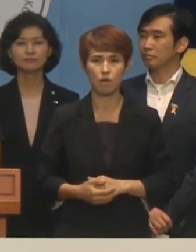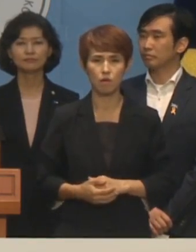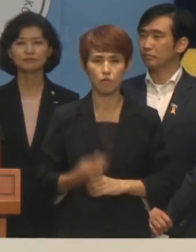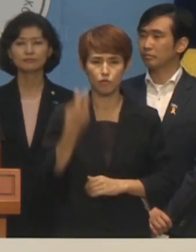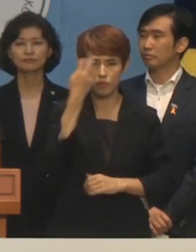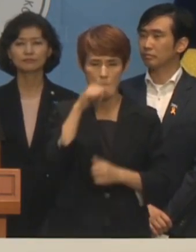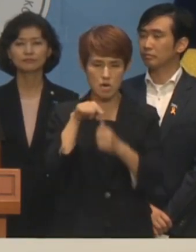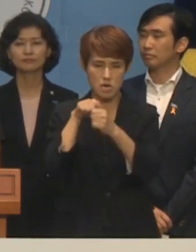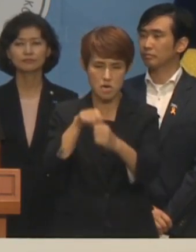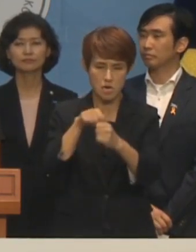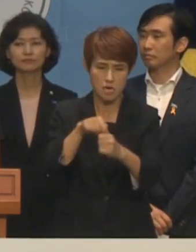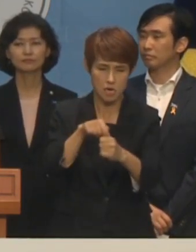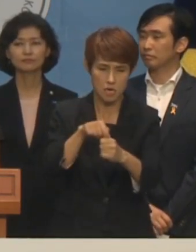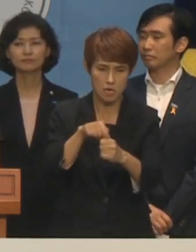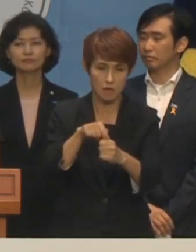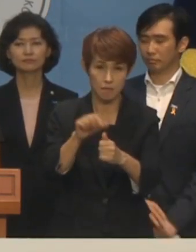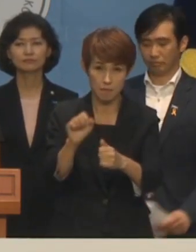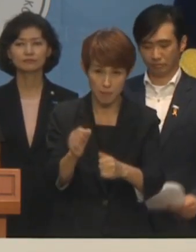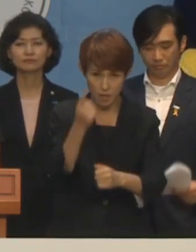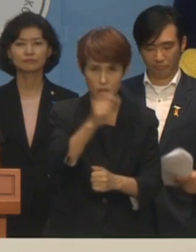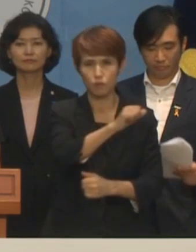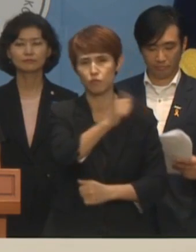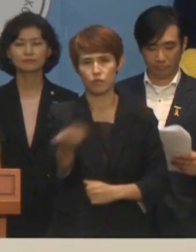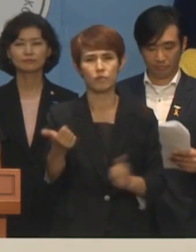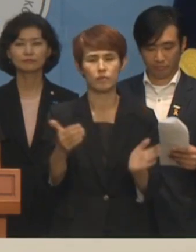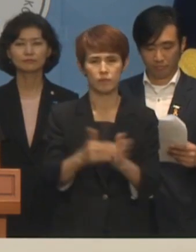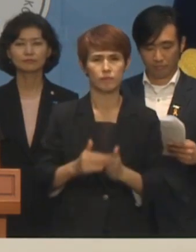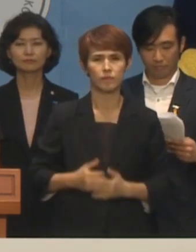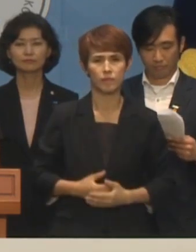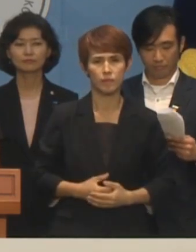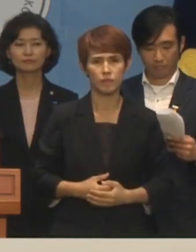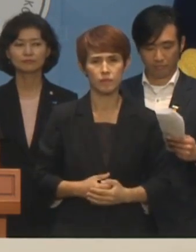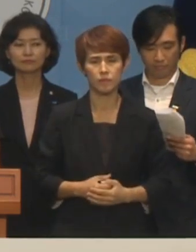지시한 책임자로 인해 벌어진 예정된 사고였다.